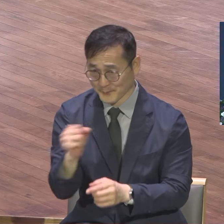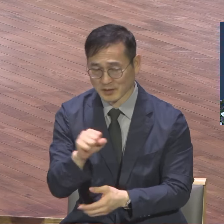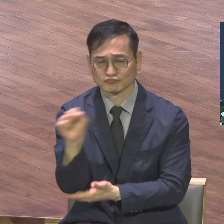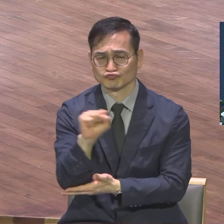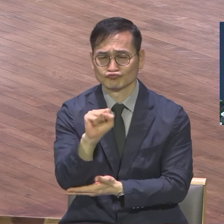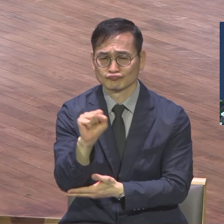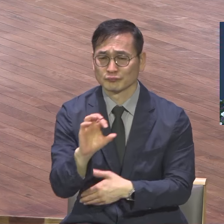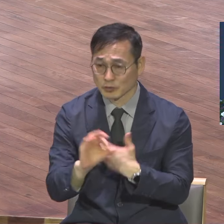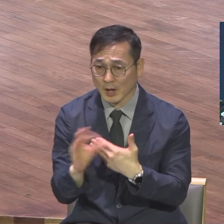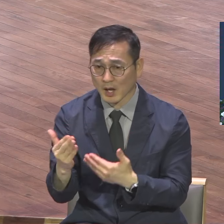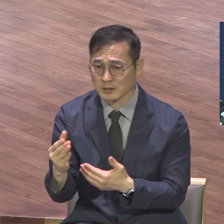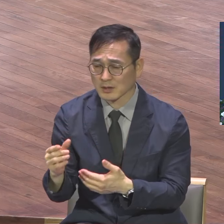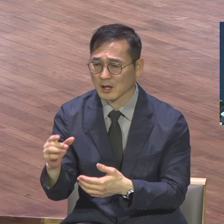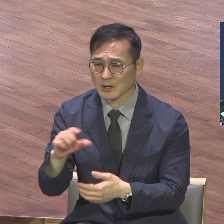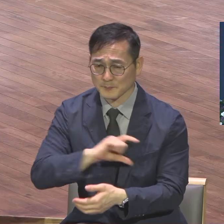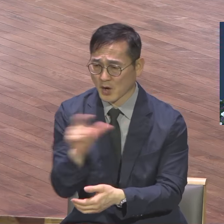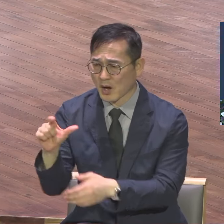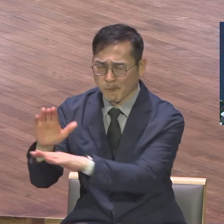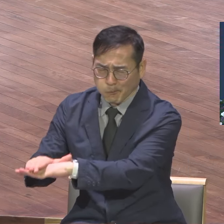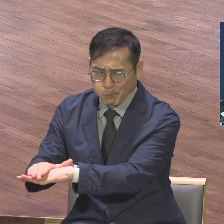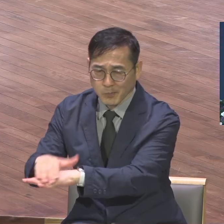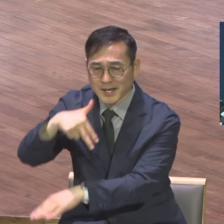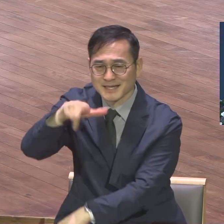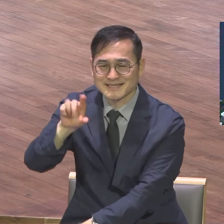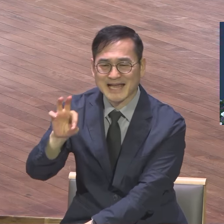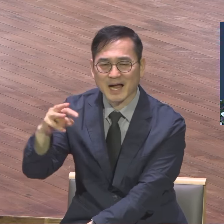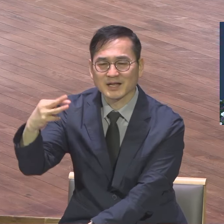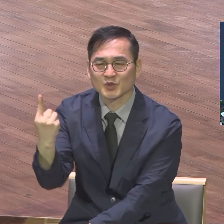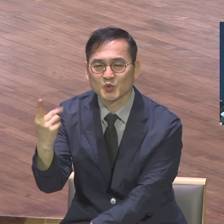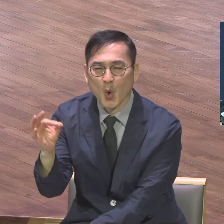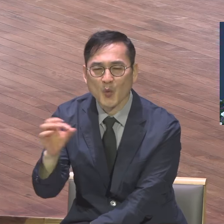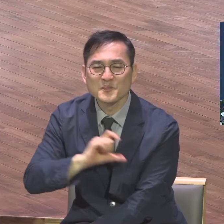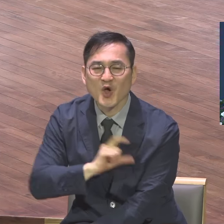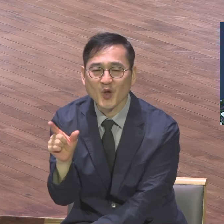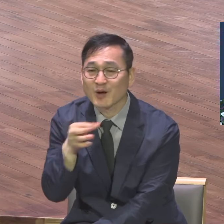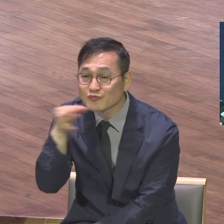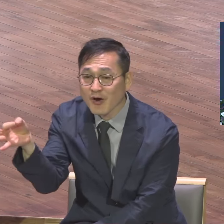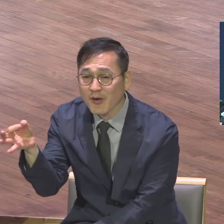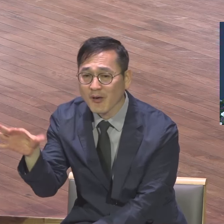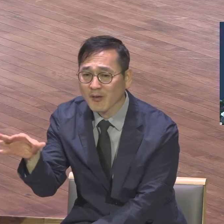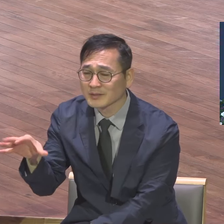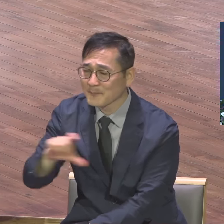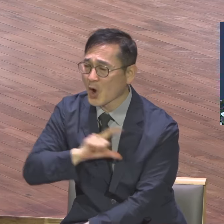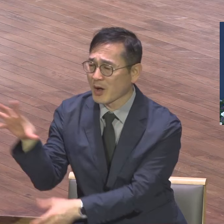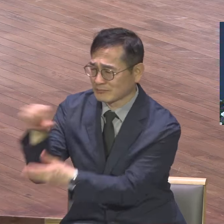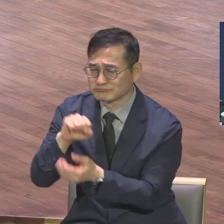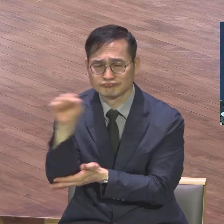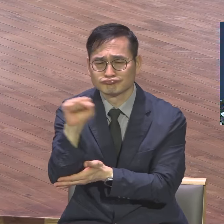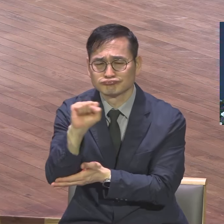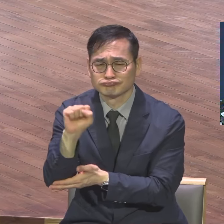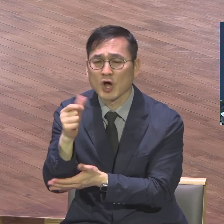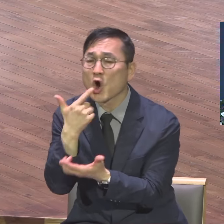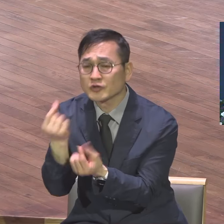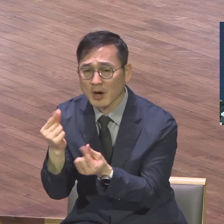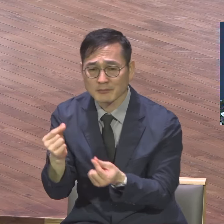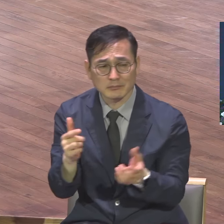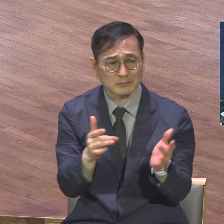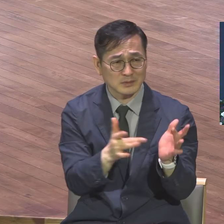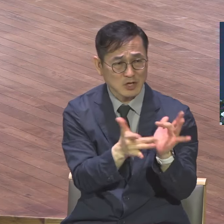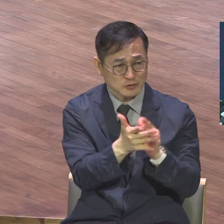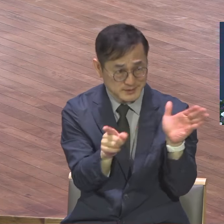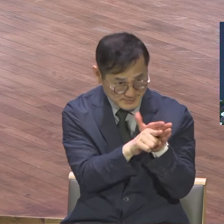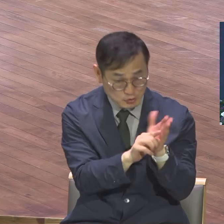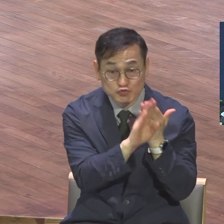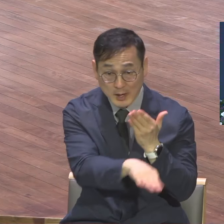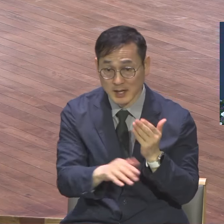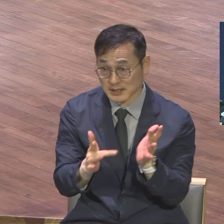농에 처박아놓으면 장롱면허라 하잖아요. 처박아놓으면 안 돼. 이제부터 사용하세요. 아멘. 오늘 내 예수 믿고